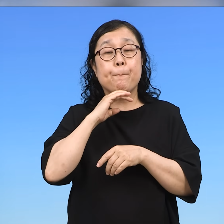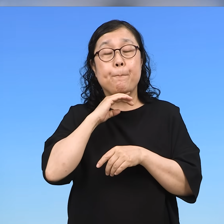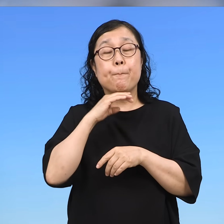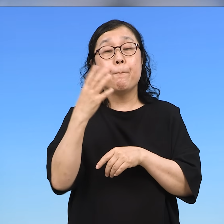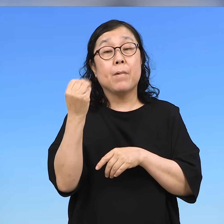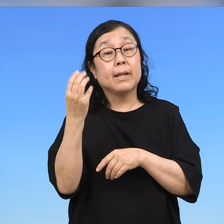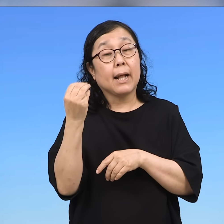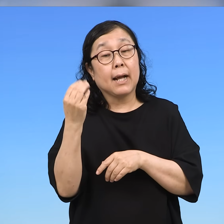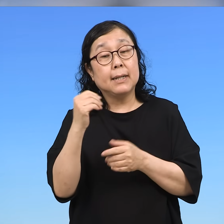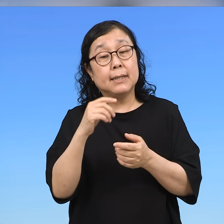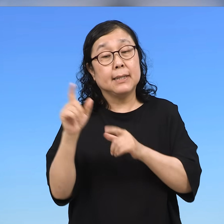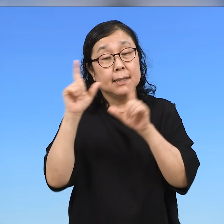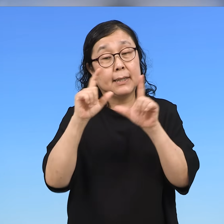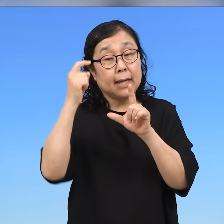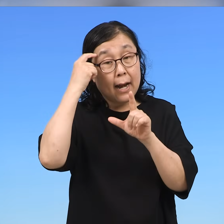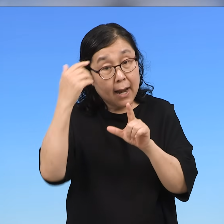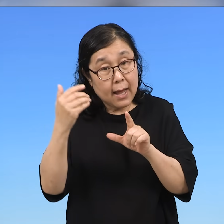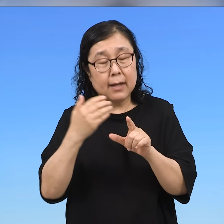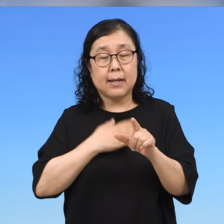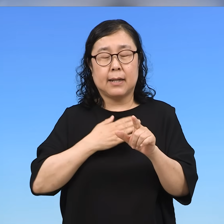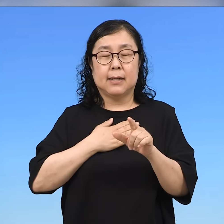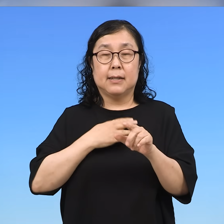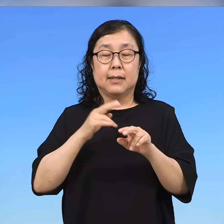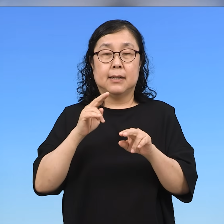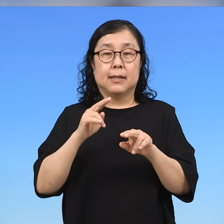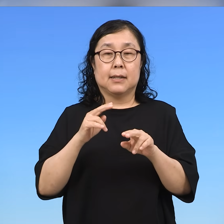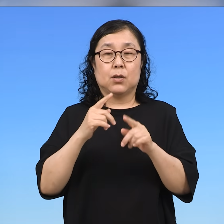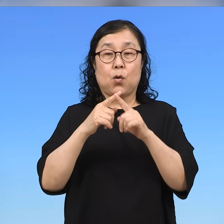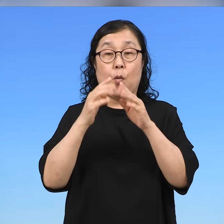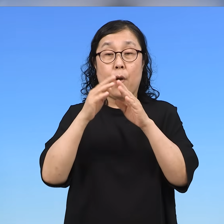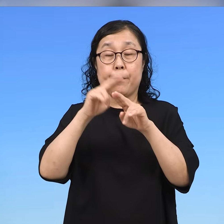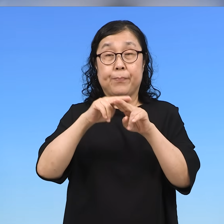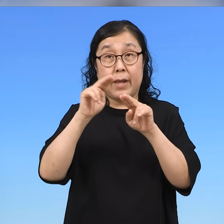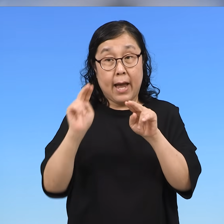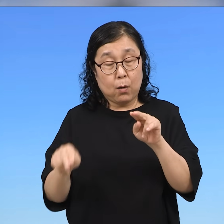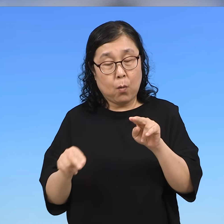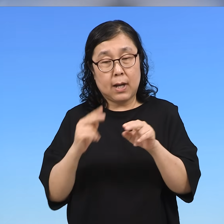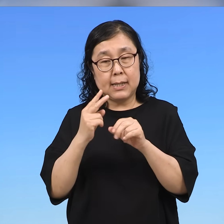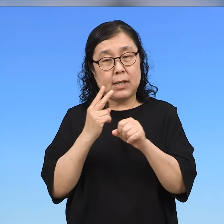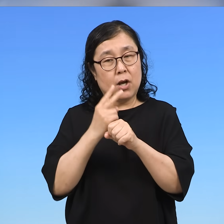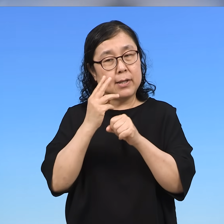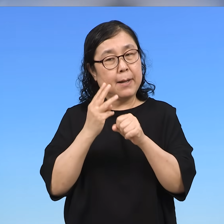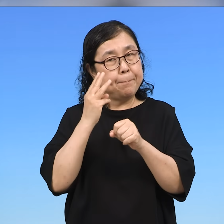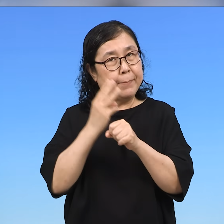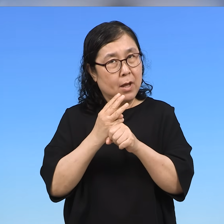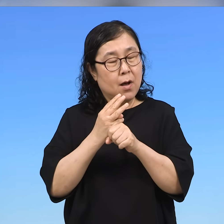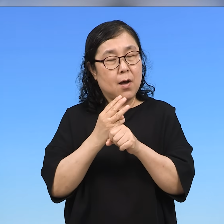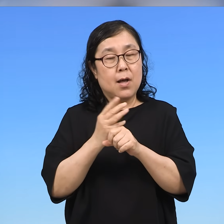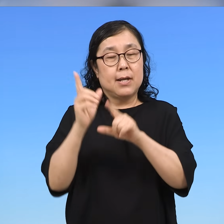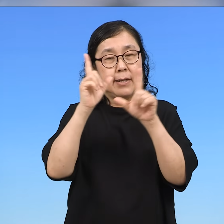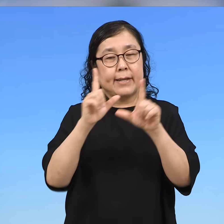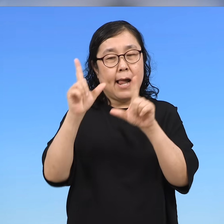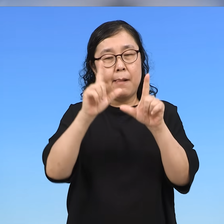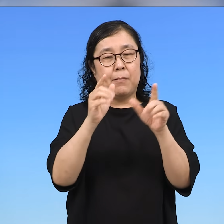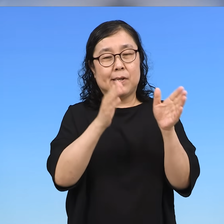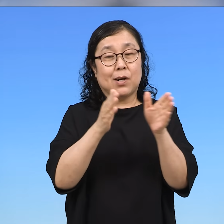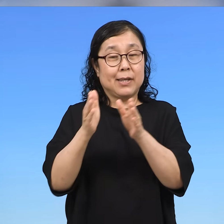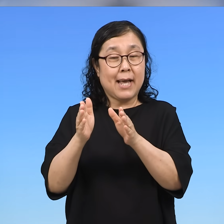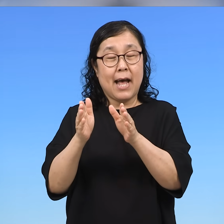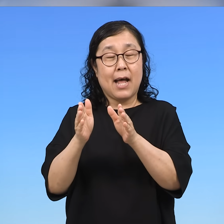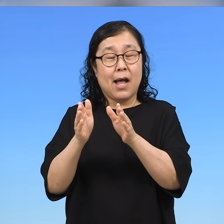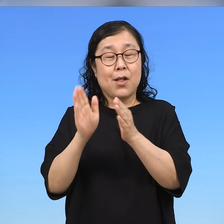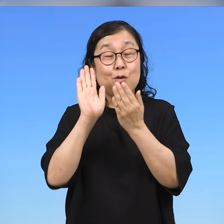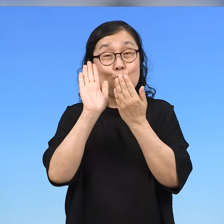그러신다면 글쎄 저는 은퇴하고 한 2, 3년 인생을 정리하고는, 그렇게 하고는 하나님이 저를